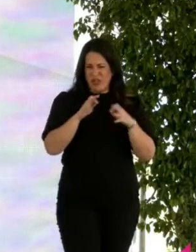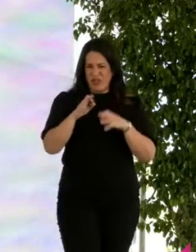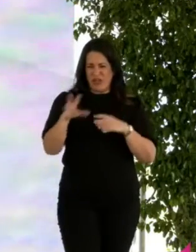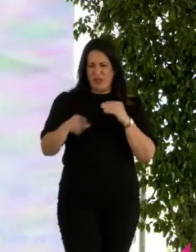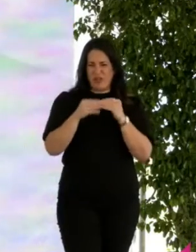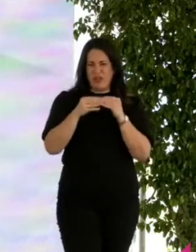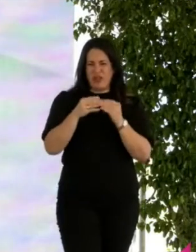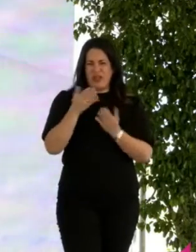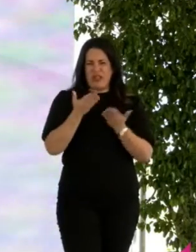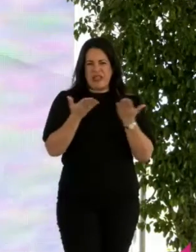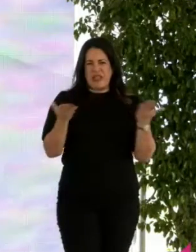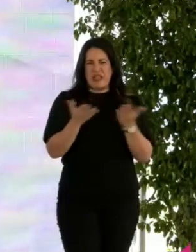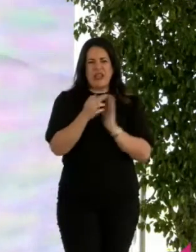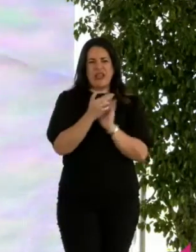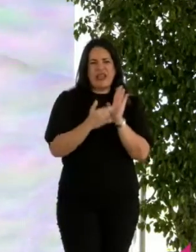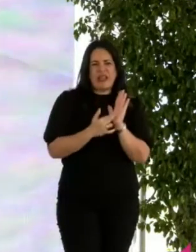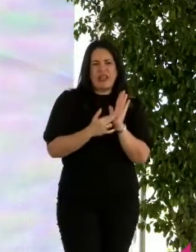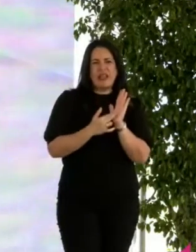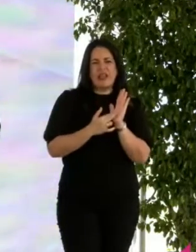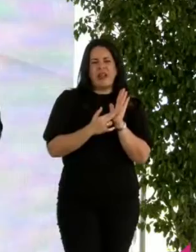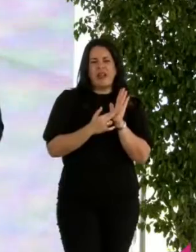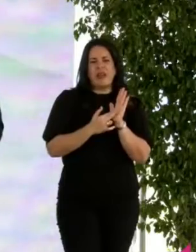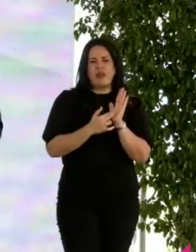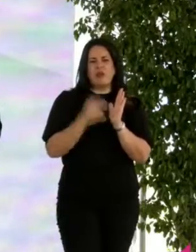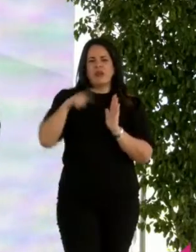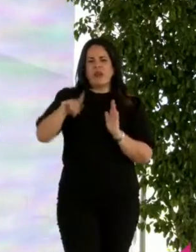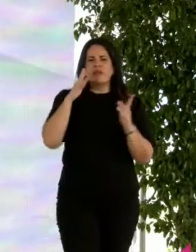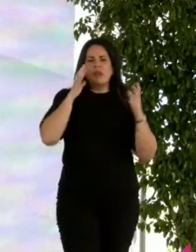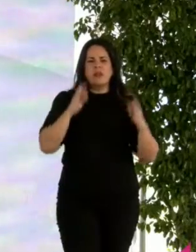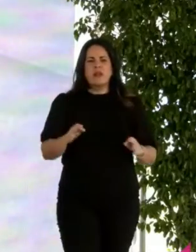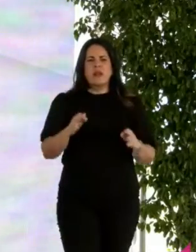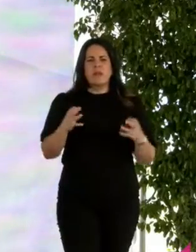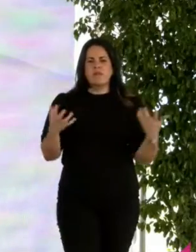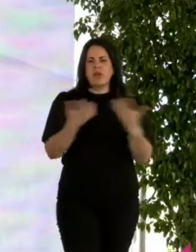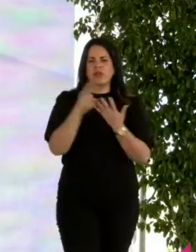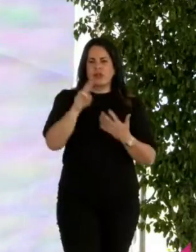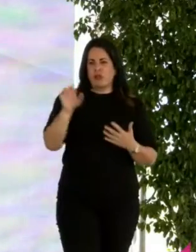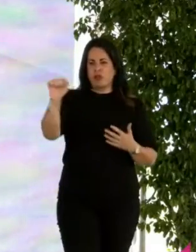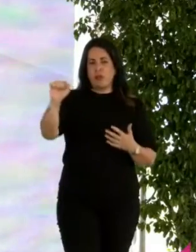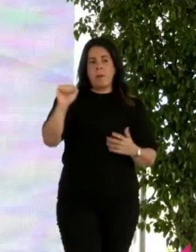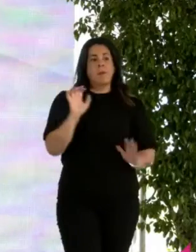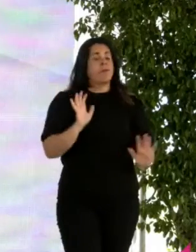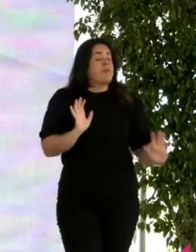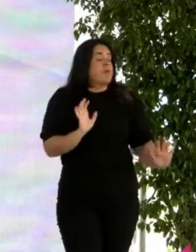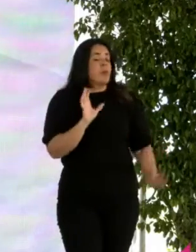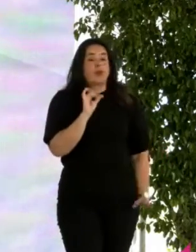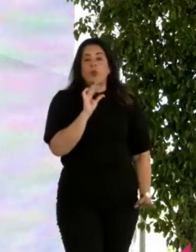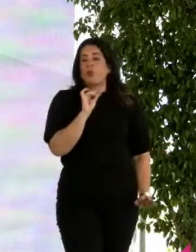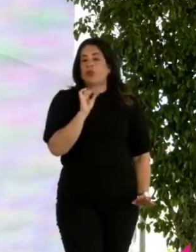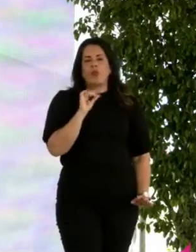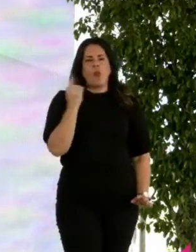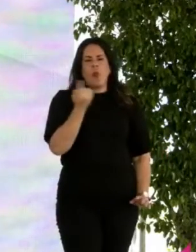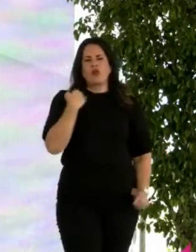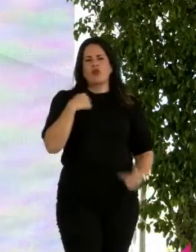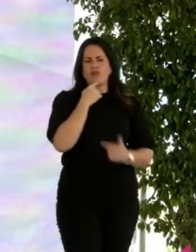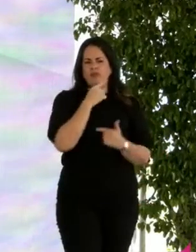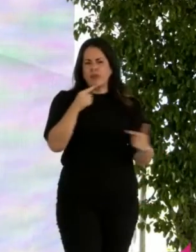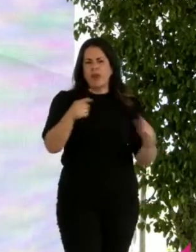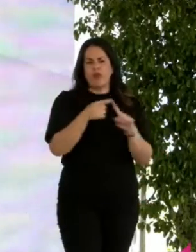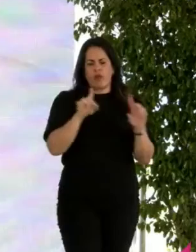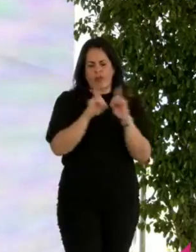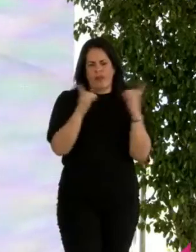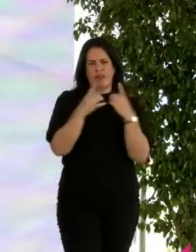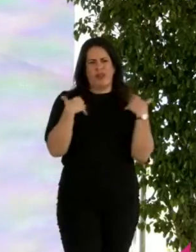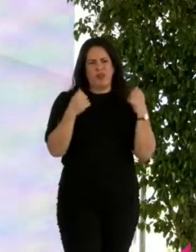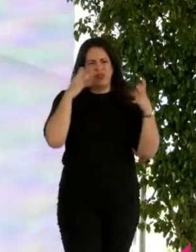estrictas estaría tomando a tono con lo que imponga Estados Unidos? No, lo que puedo realmente es mencionar lo mismo que ha dicho el Departamento